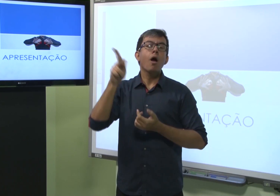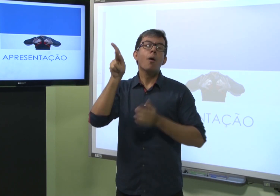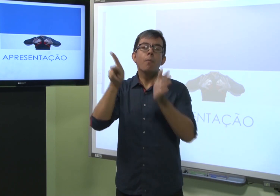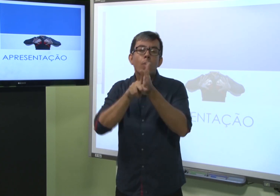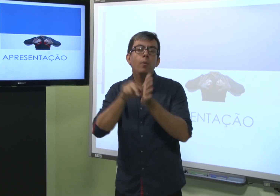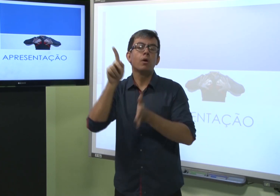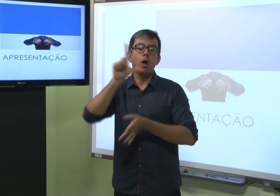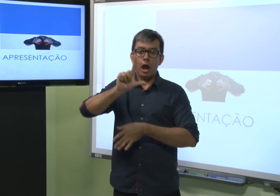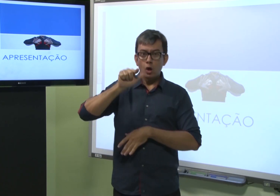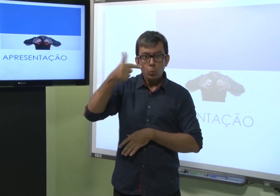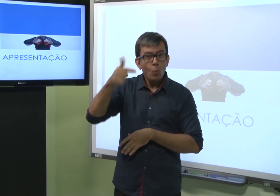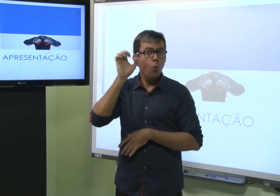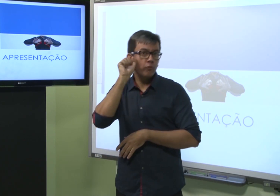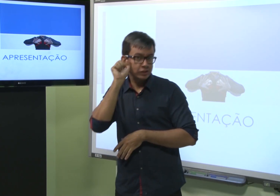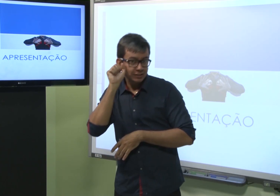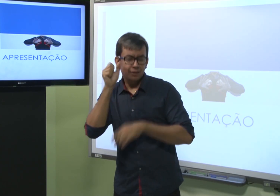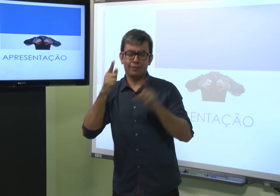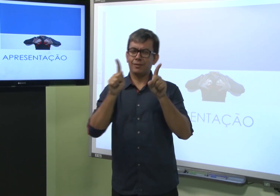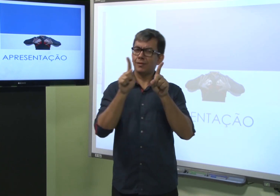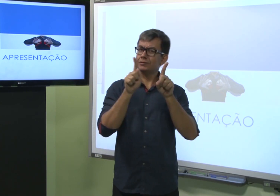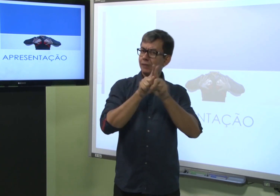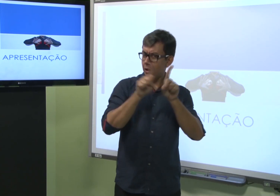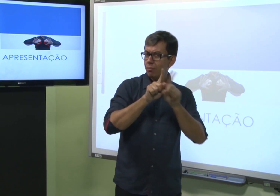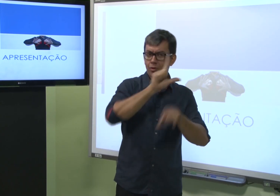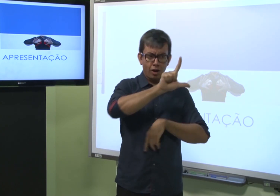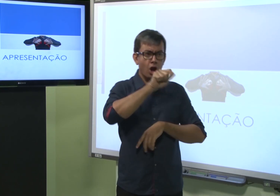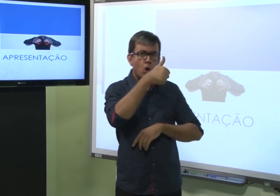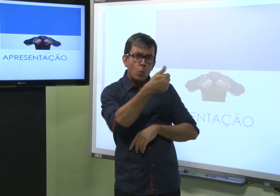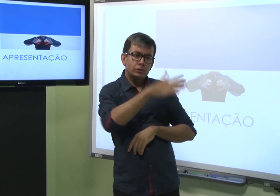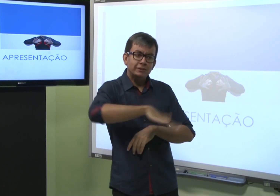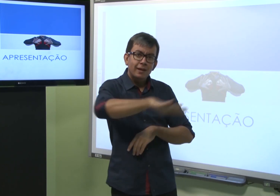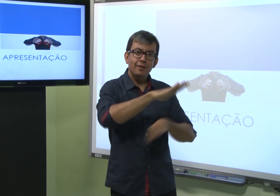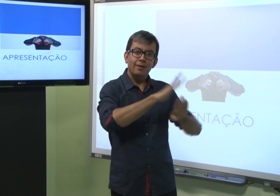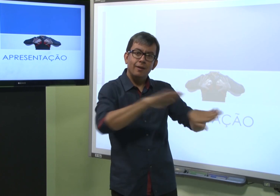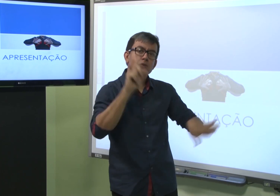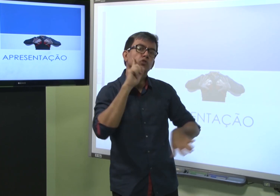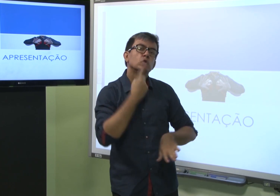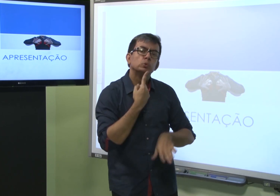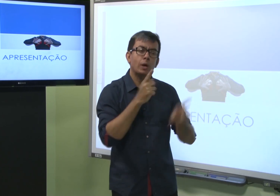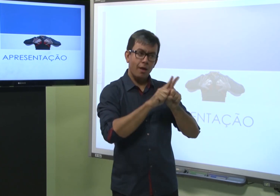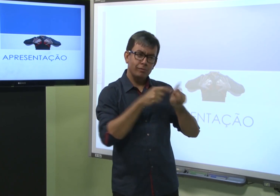Eu ensino L2 para ouvintes e L1 para surdos.